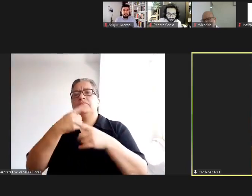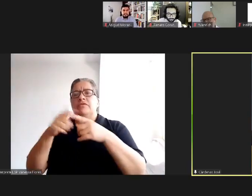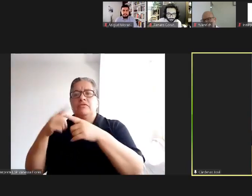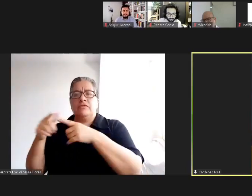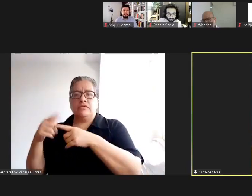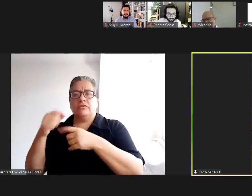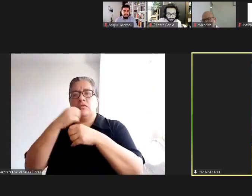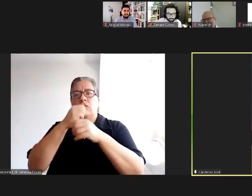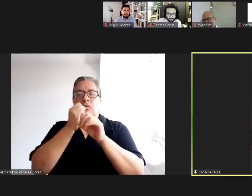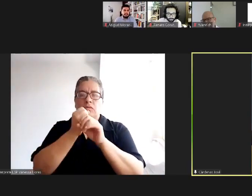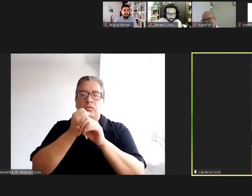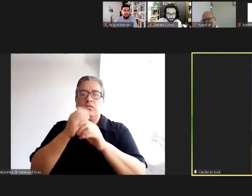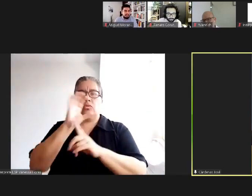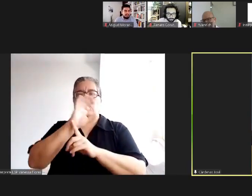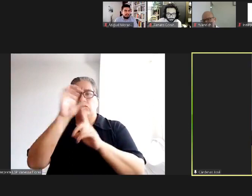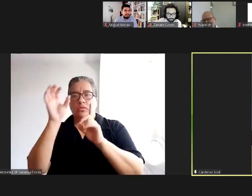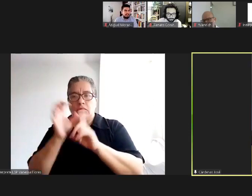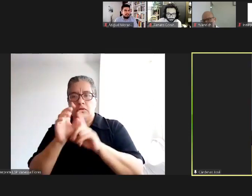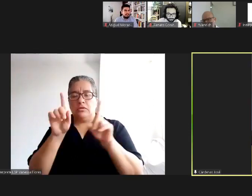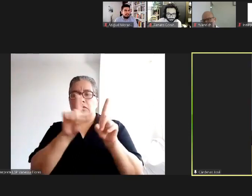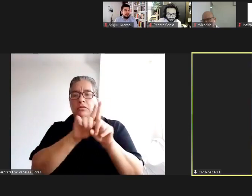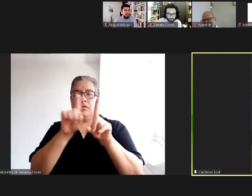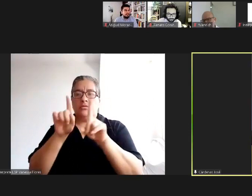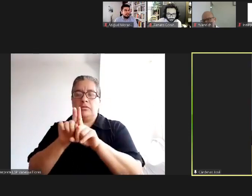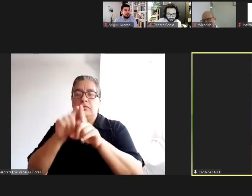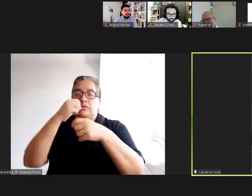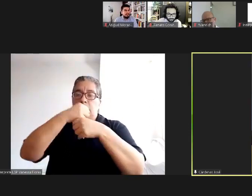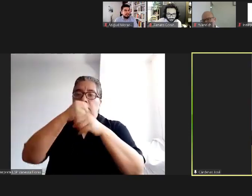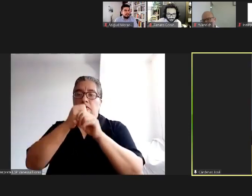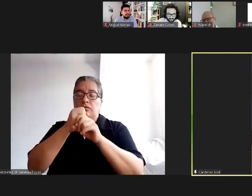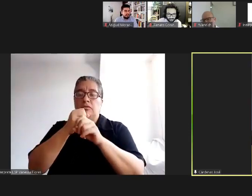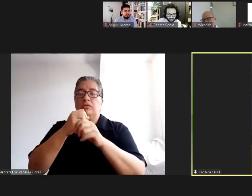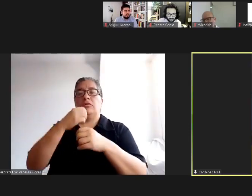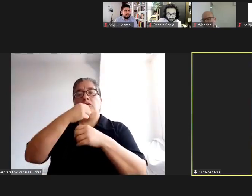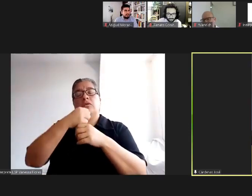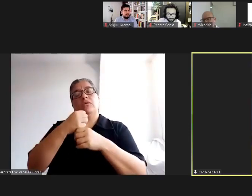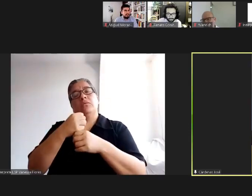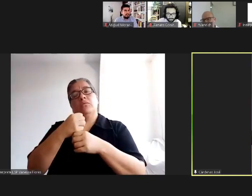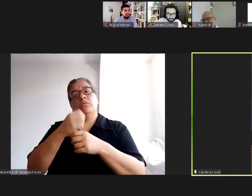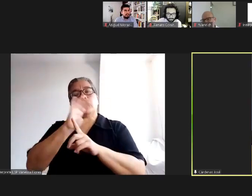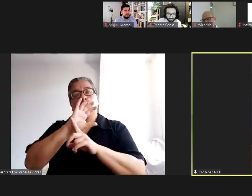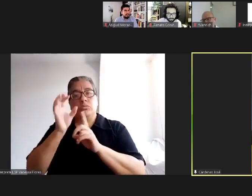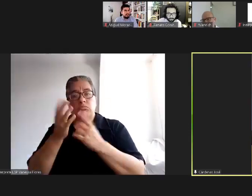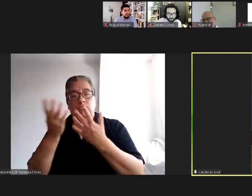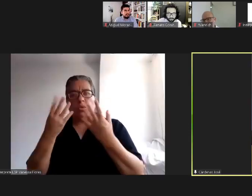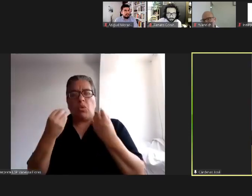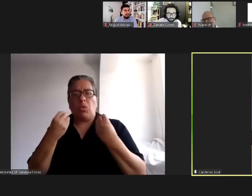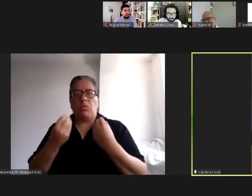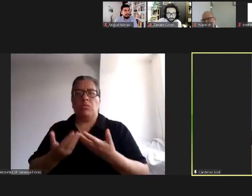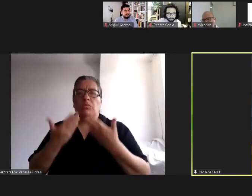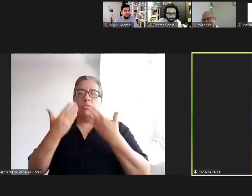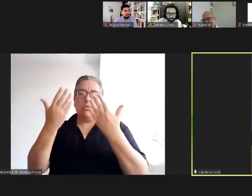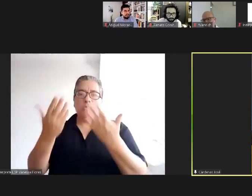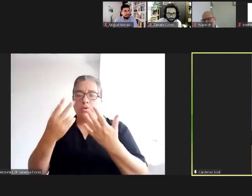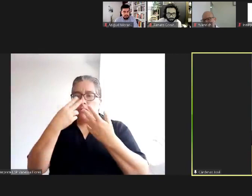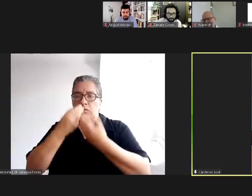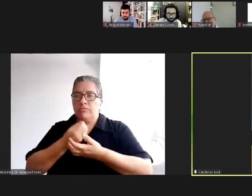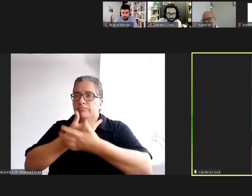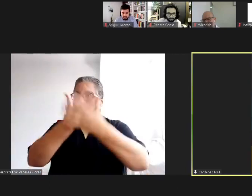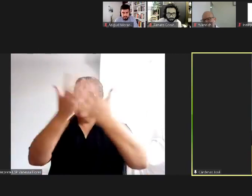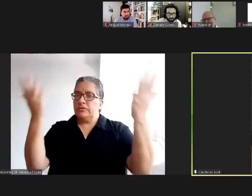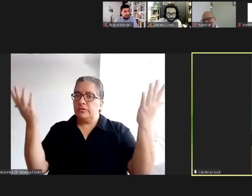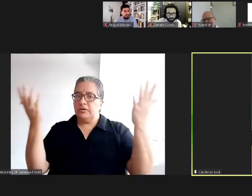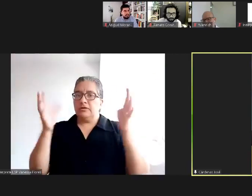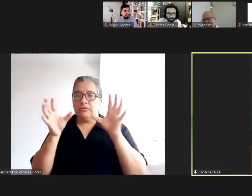los creadores de obras culturales, de cómo podrían apostar a ver, a visibilizar a este conjunto